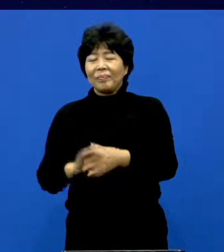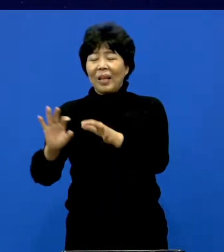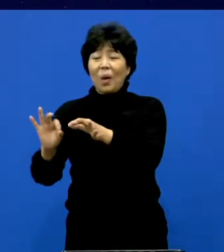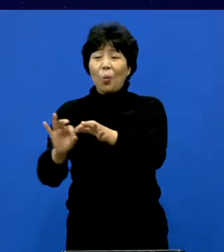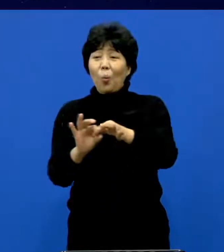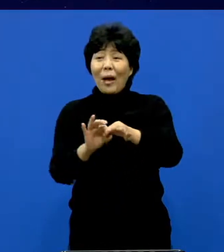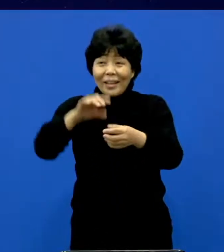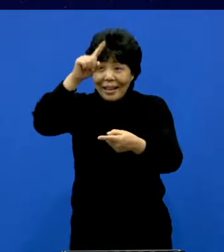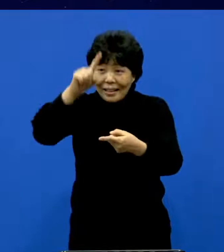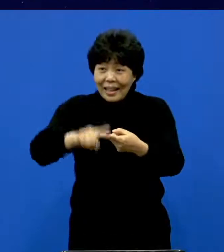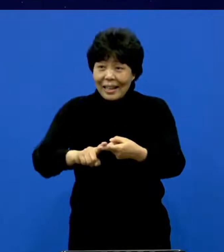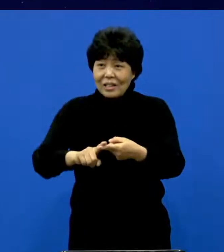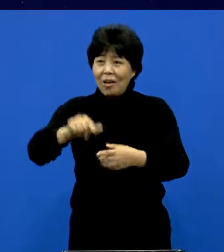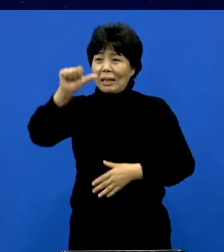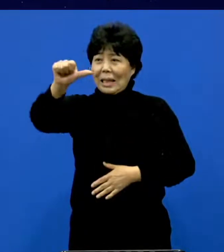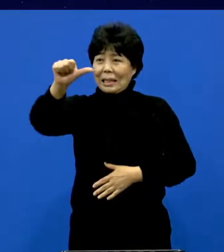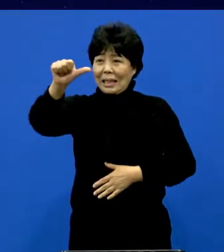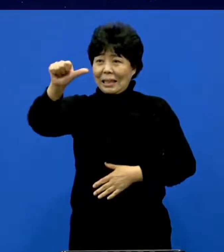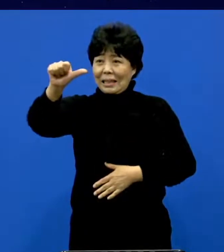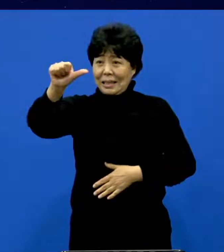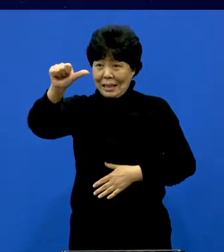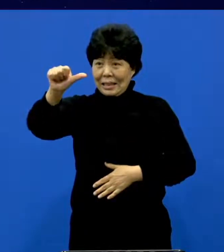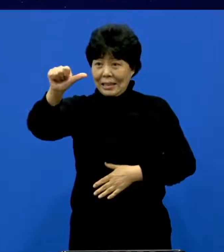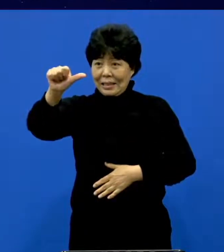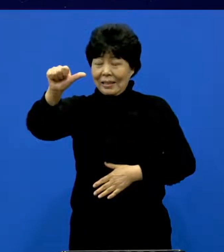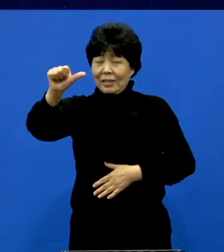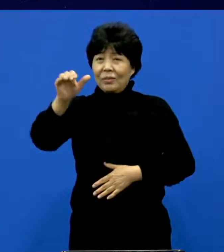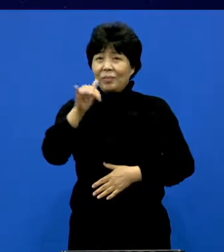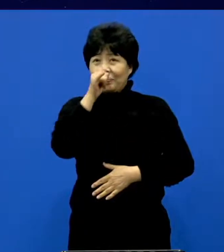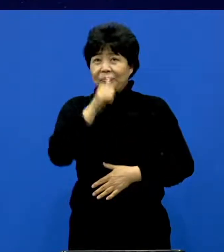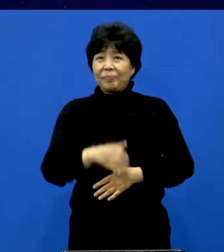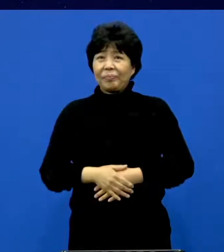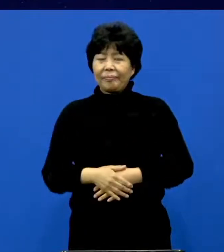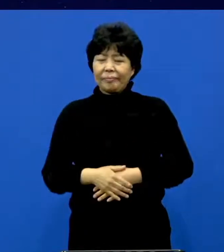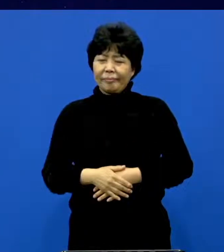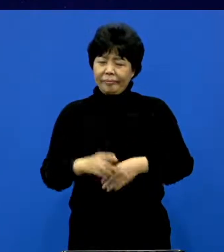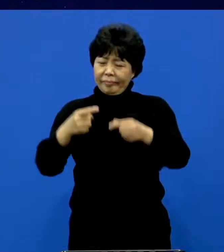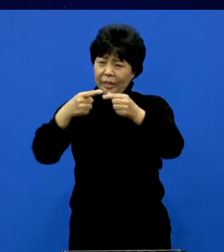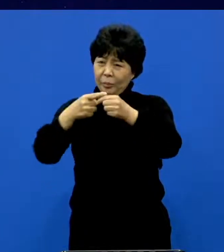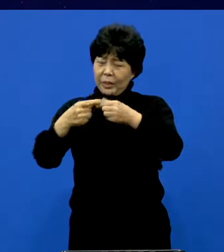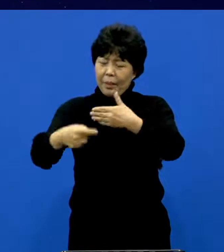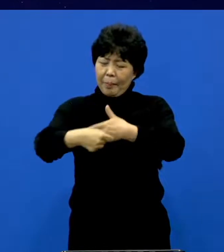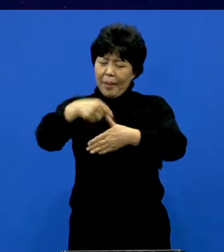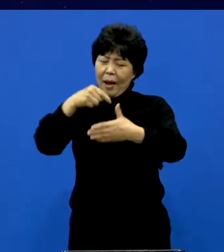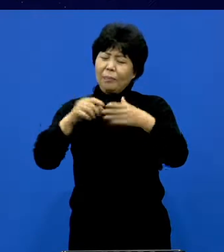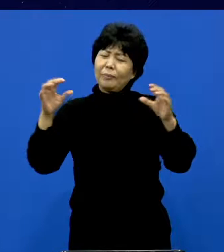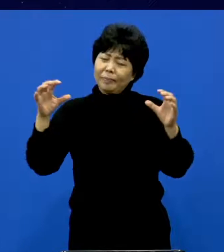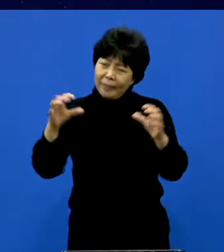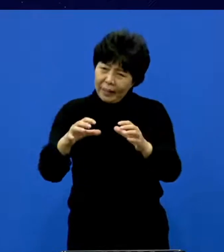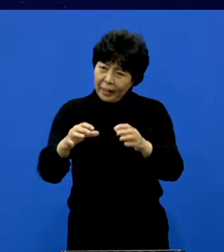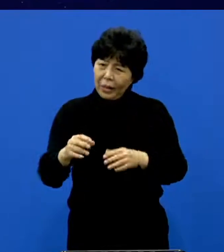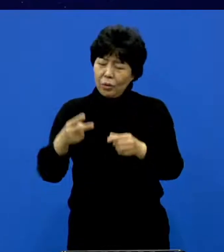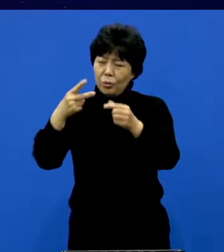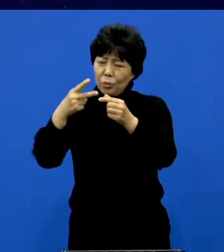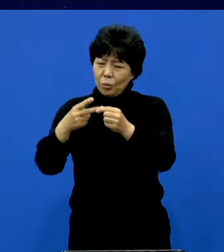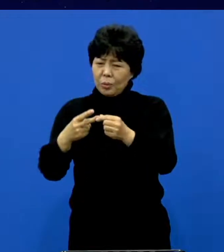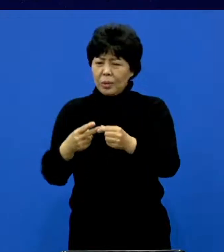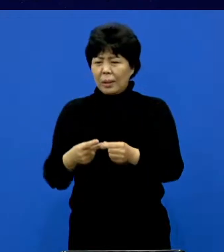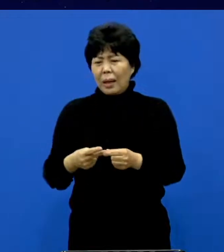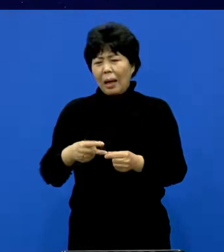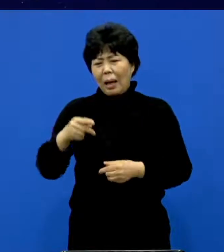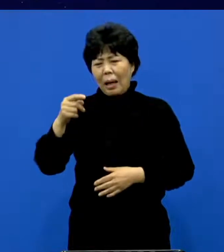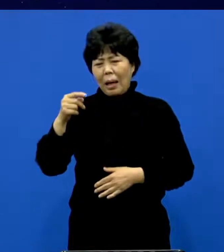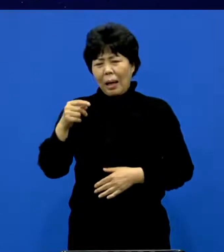관계에 대해서 5가지를 강조해요. 여기 마음을 같이 한다, 그리고 동정한다, 형제를